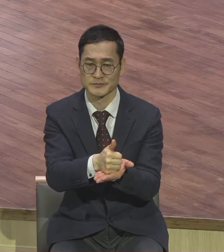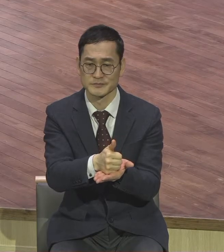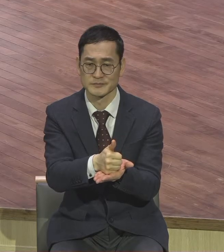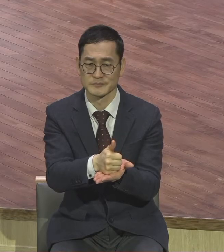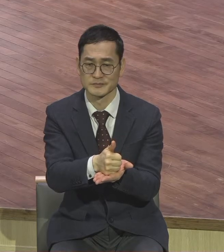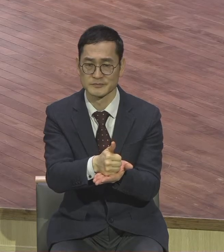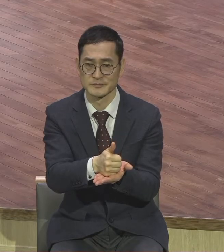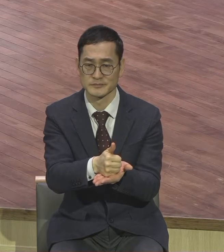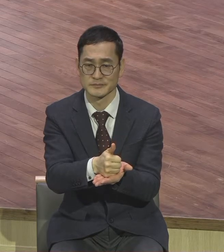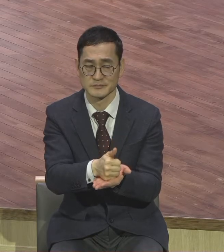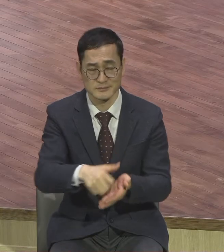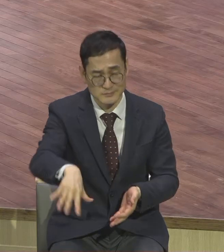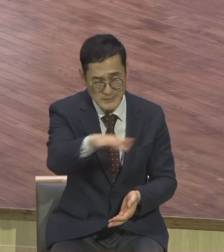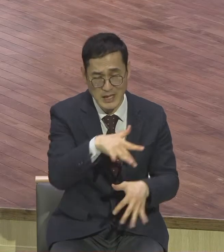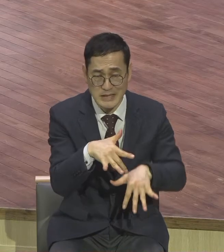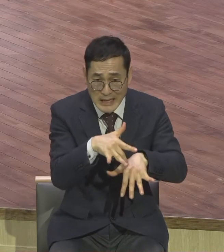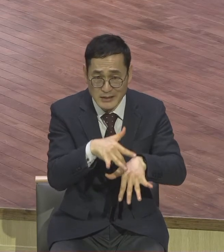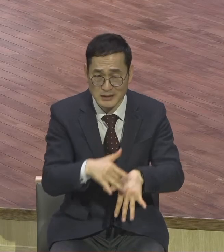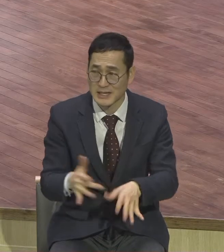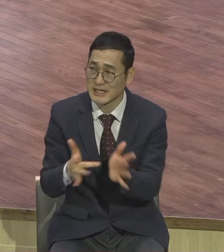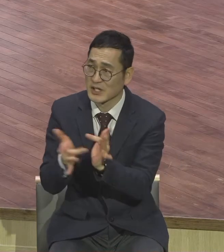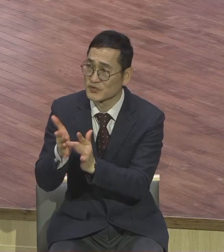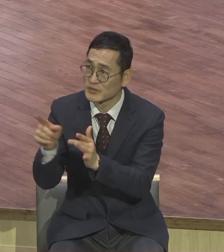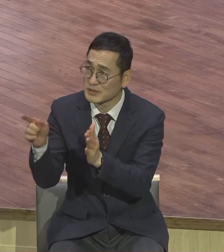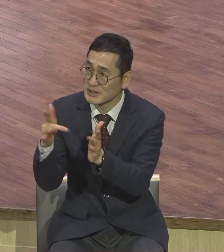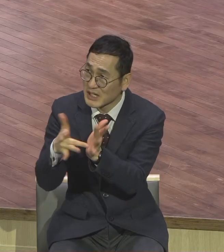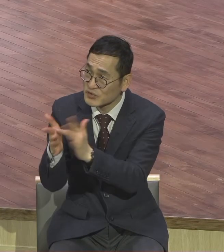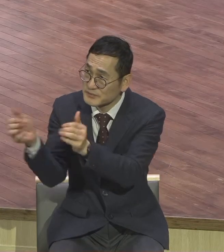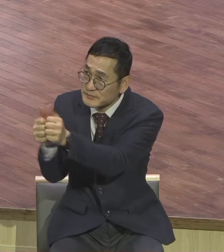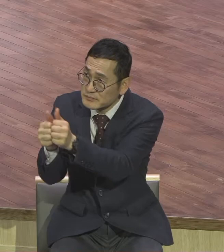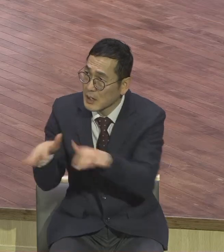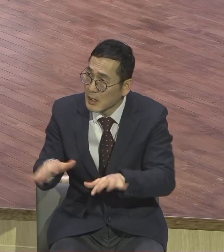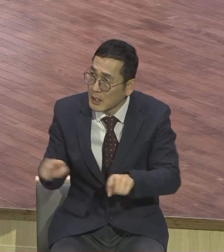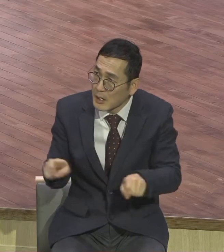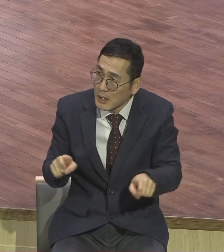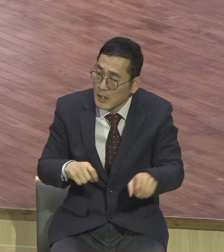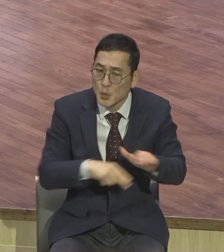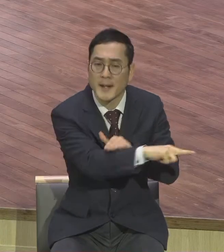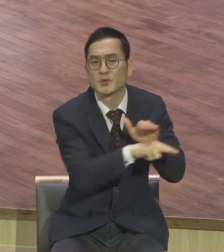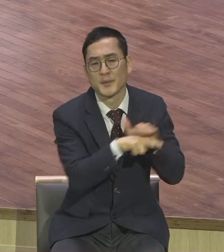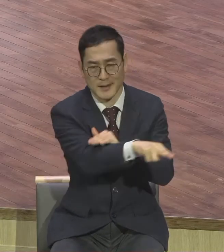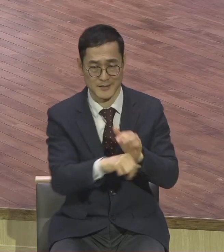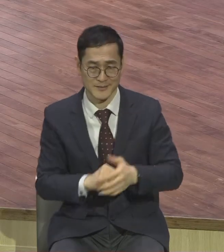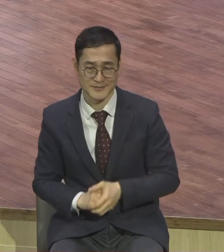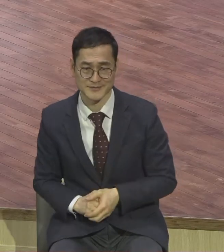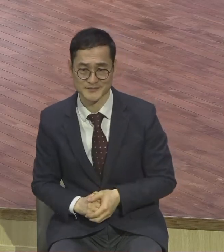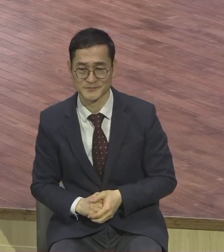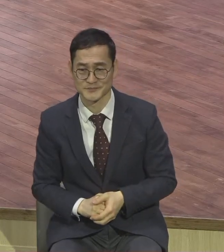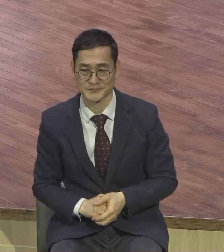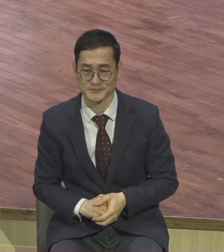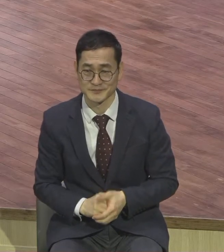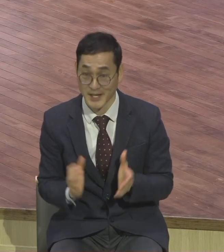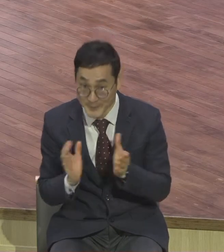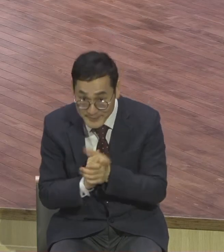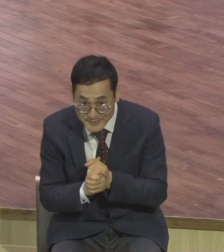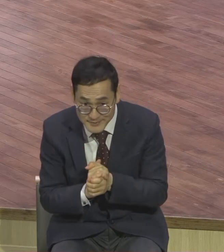허감들 이 허감과 이 모든 재앙이 여러분 가는 곳곳마다 물러갈 줄 믿으시기 바랍니다.